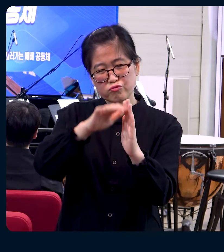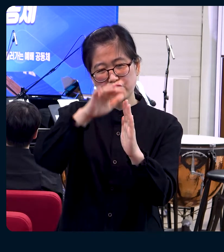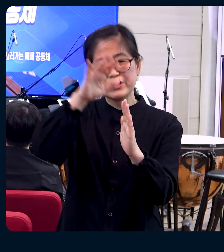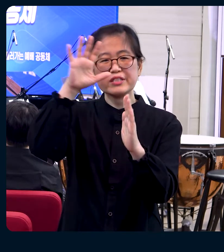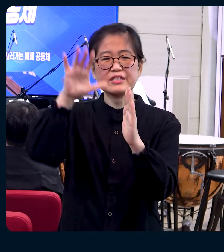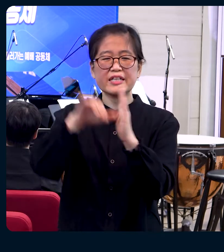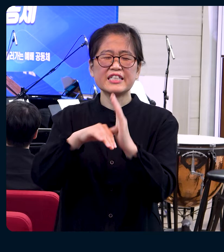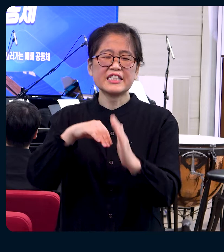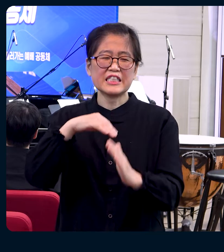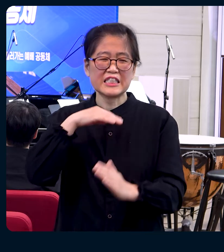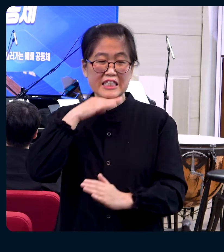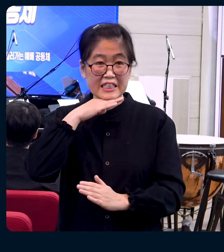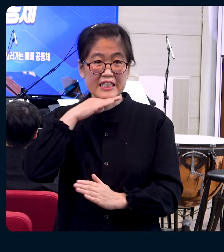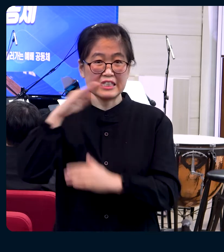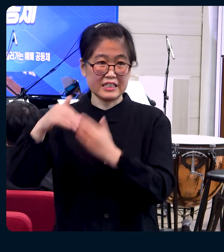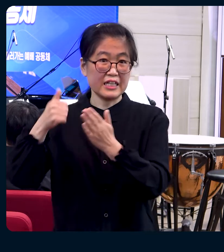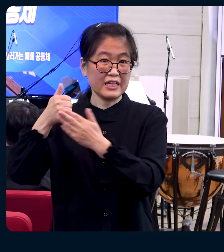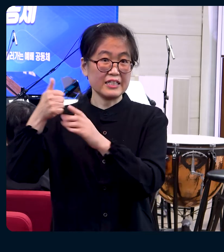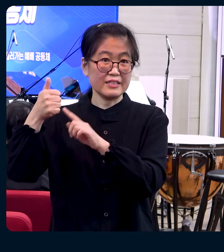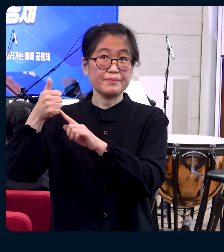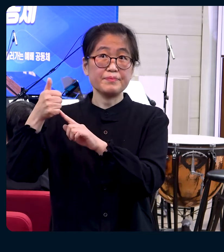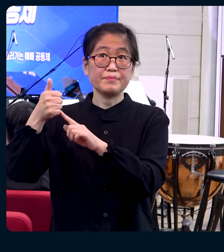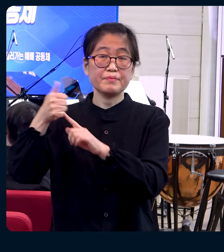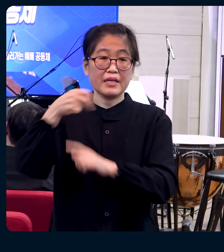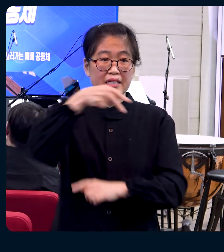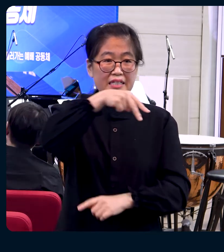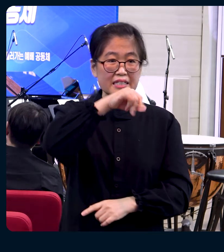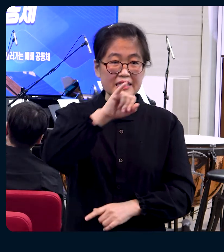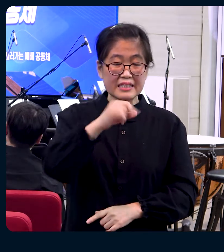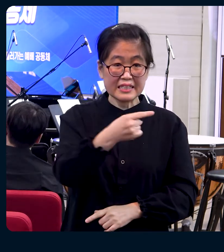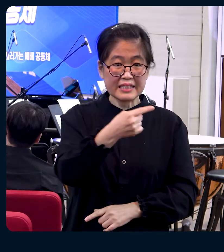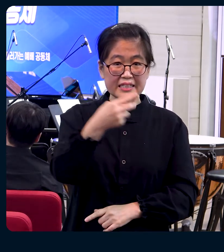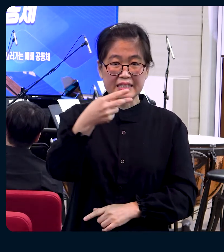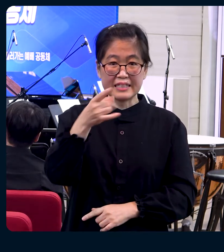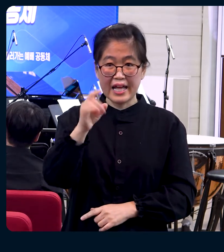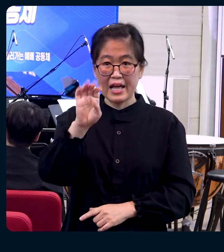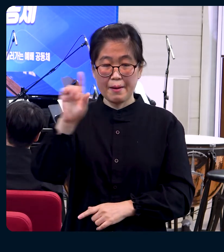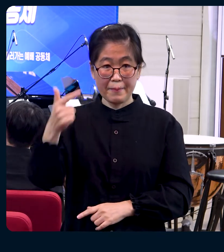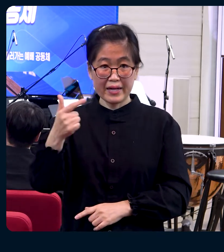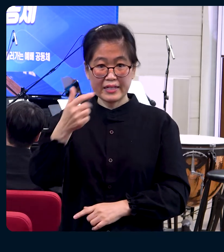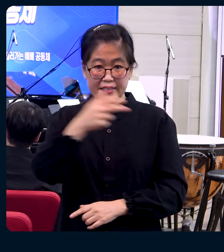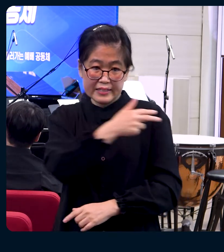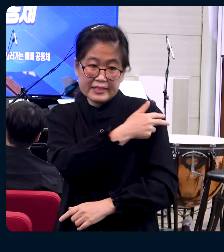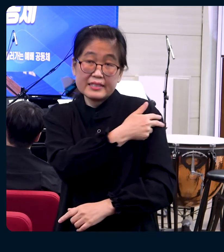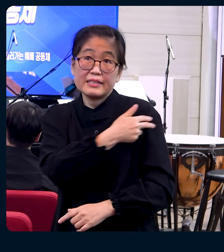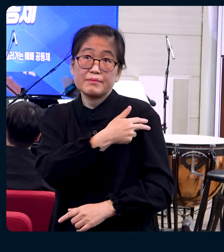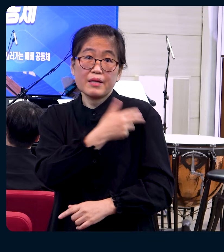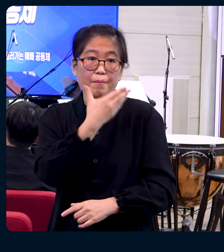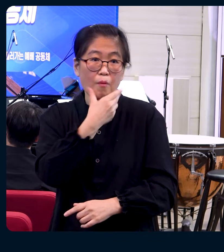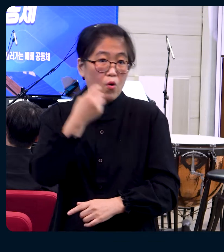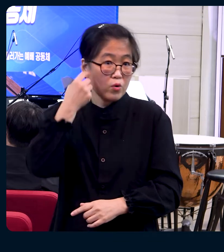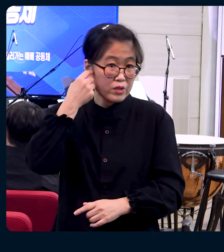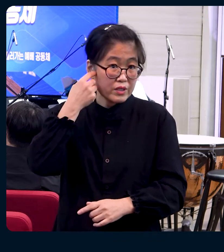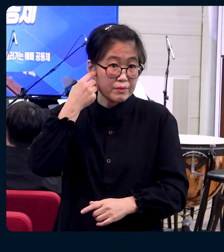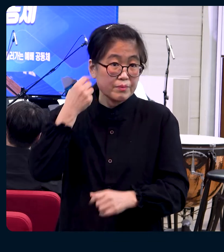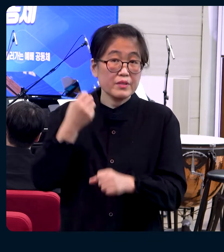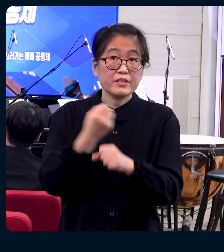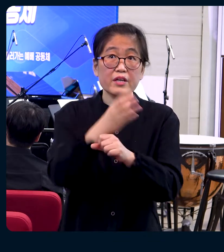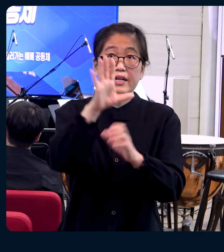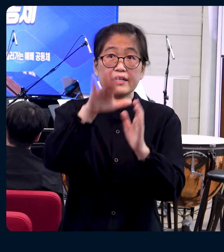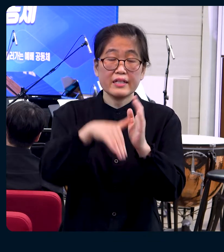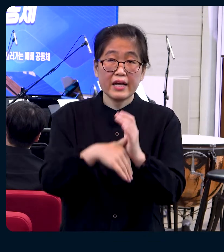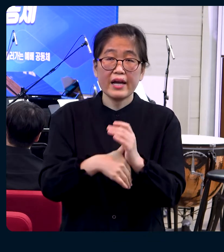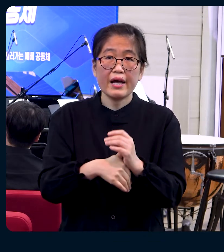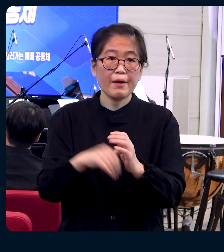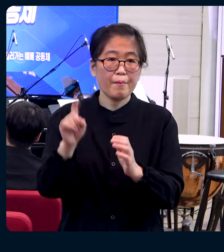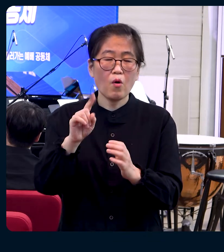겁니다. 사도행전 7장에 스데반 집사님이 복음을 전할 때 이스라엘 역사를 회고합니다. 그때